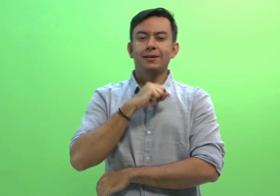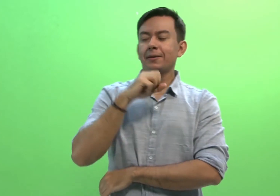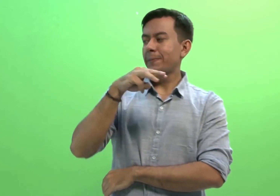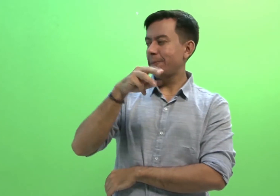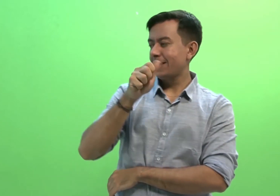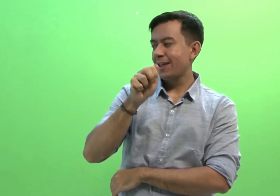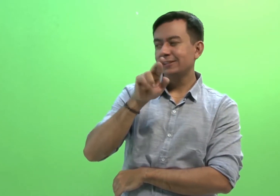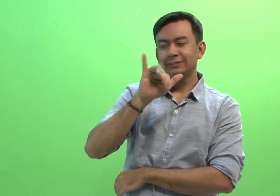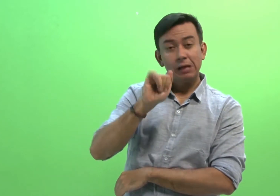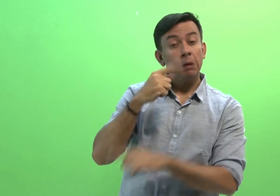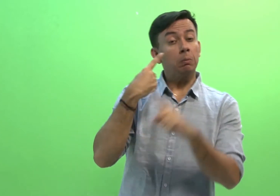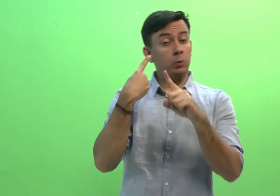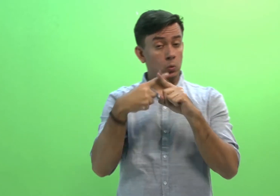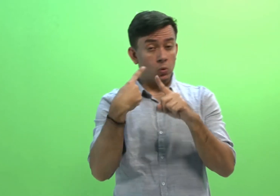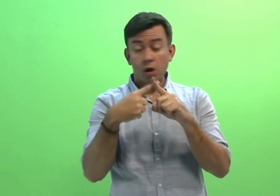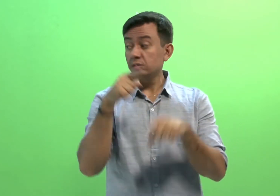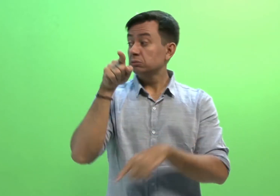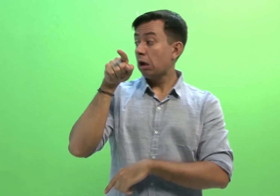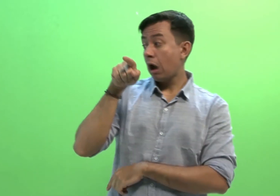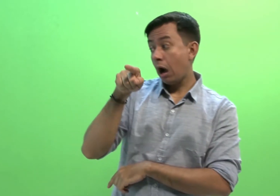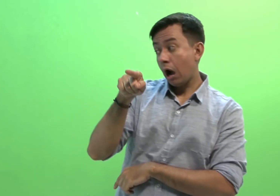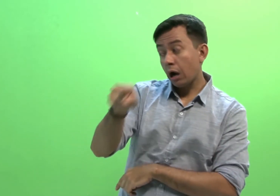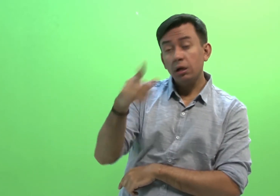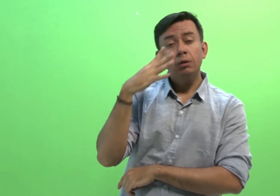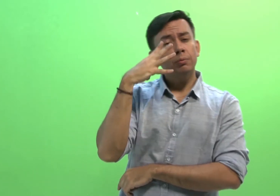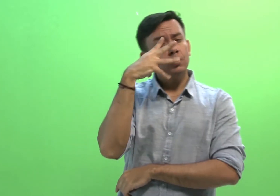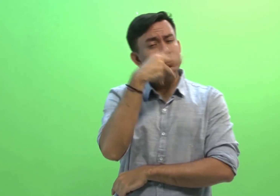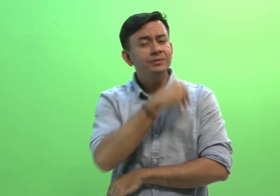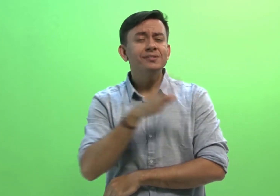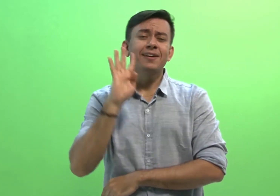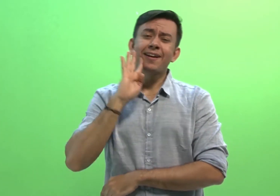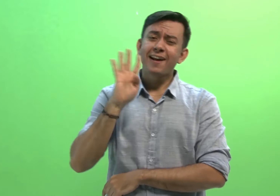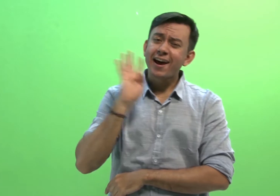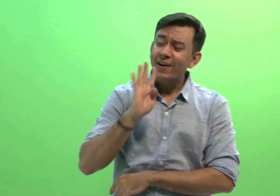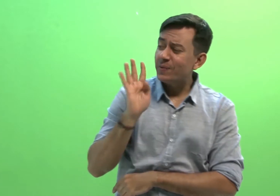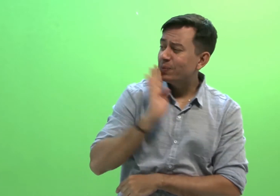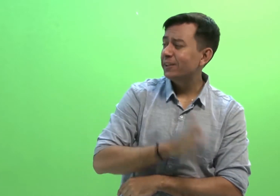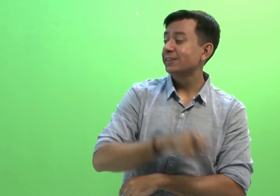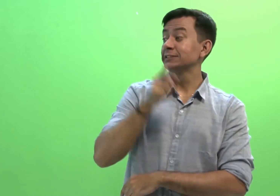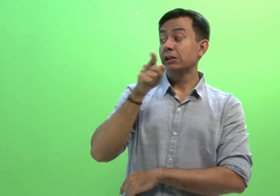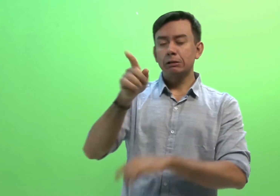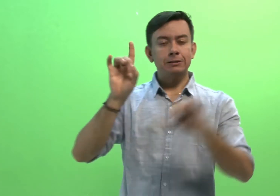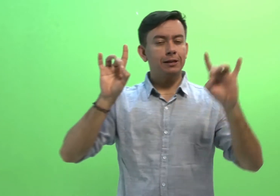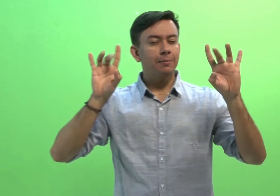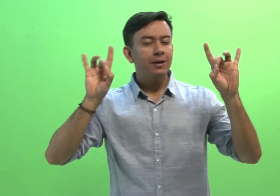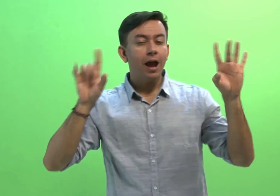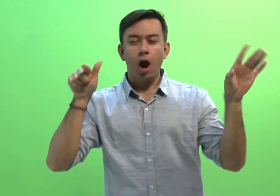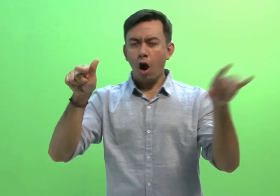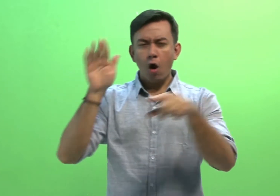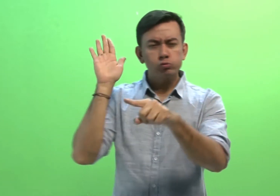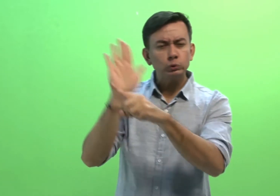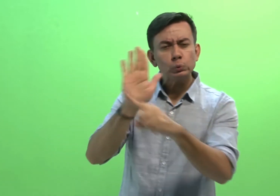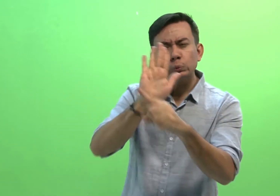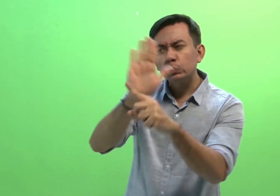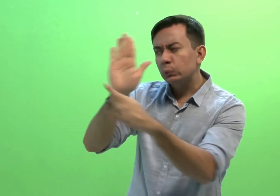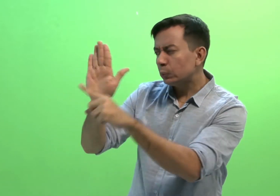Eu amo Maria, porque Maria, ela é bonita, ela é legal, ela